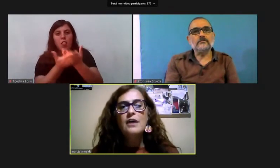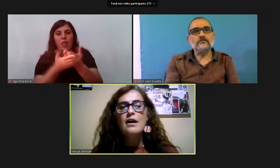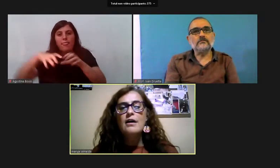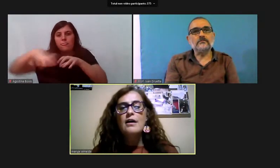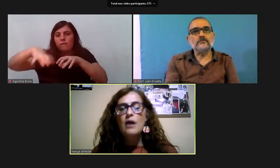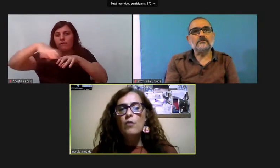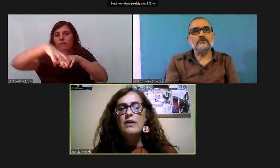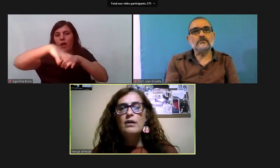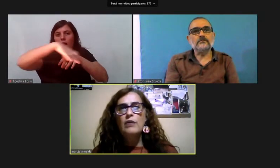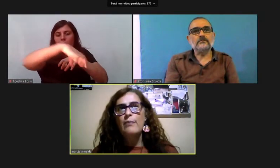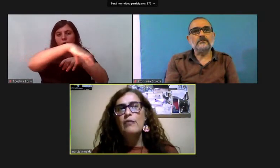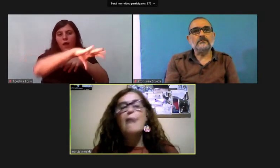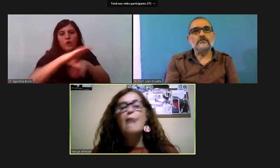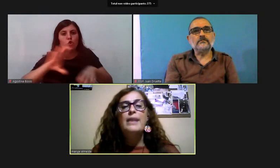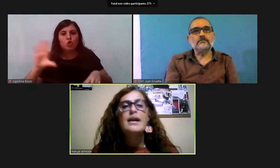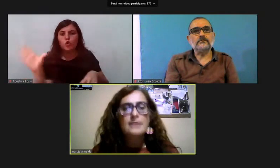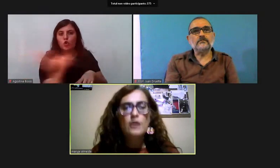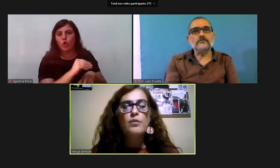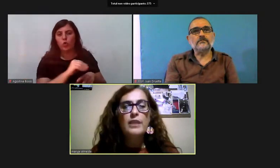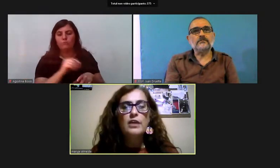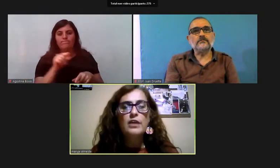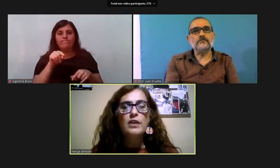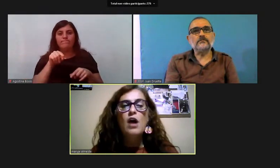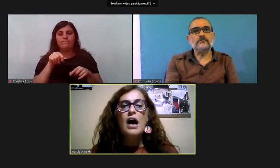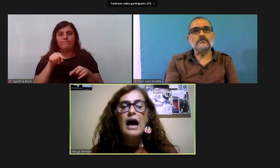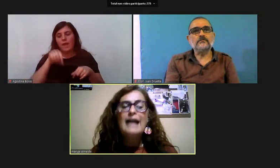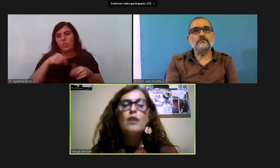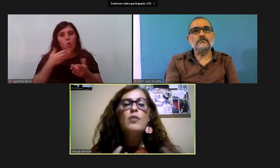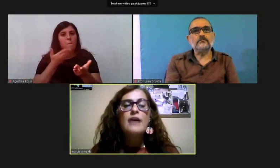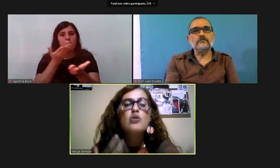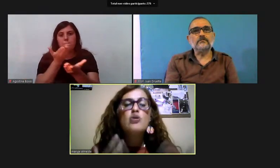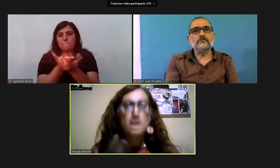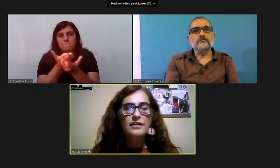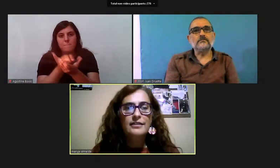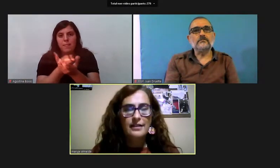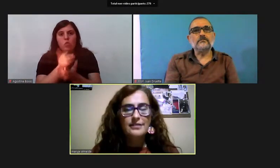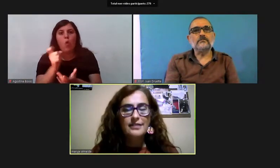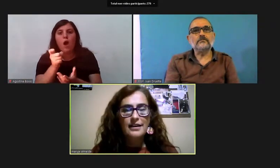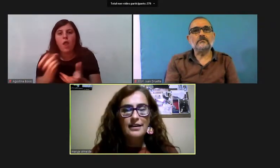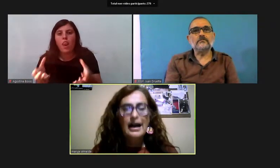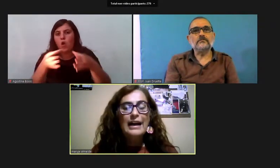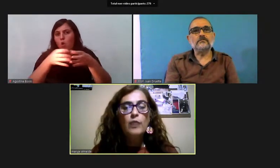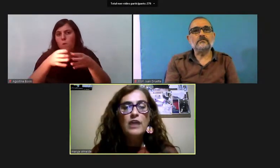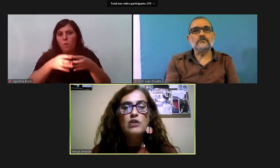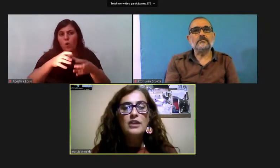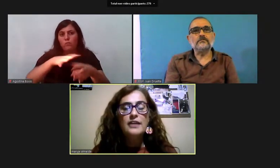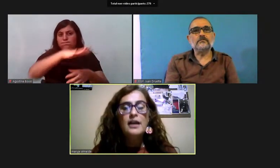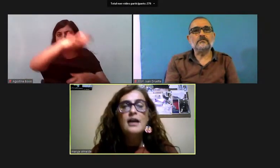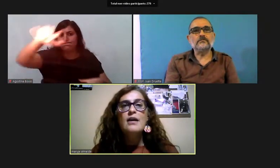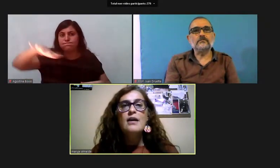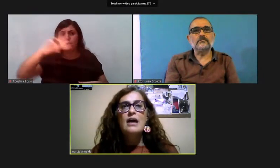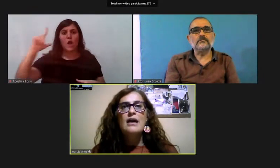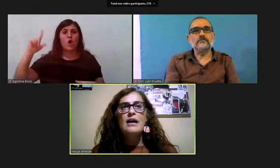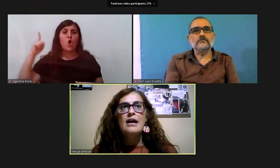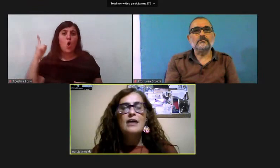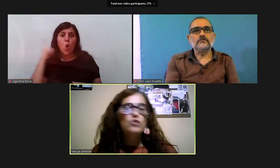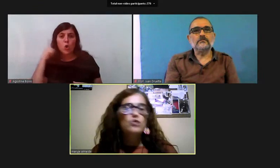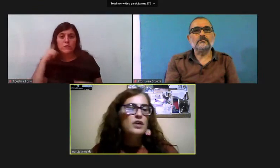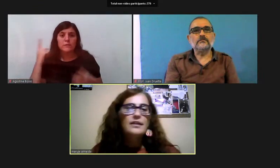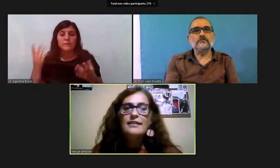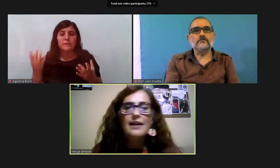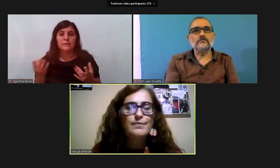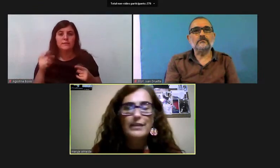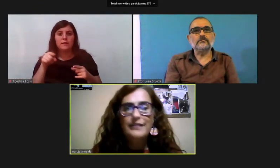es una apelación y un pedido a la comunidad oyente, ¿sí? A la comunidad oyente en